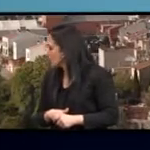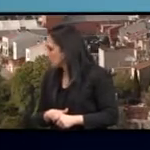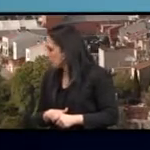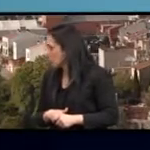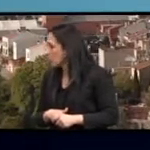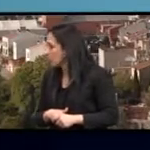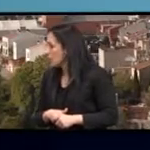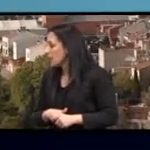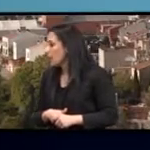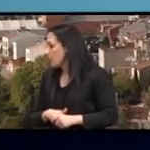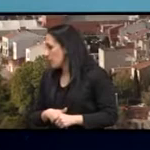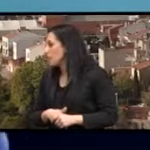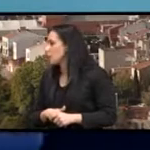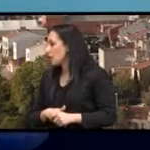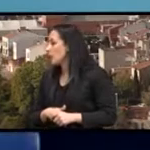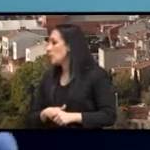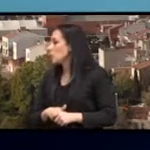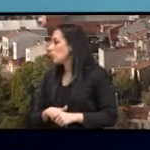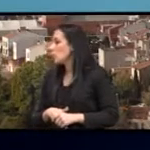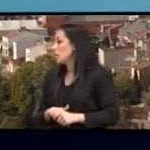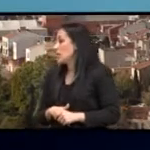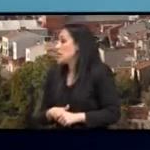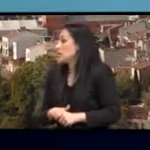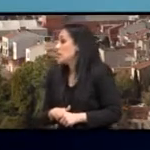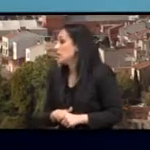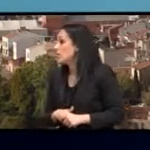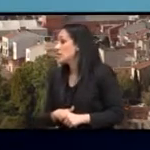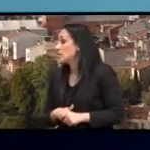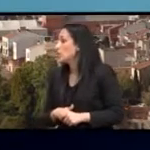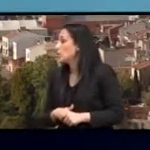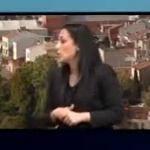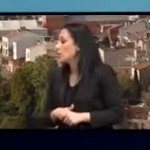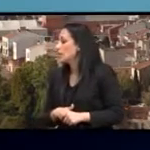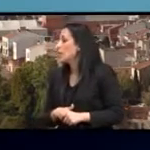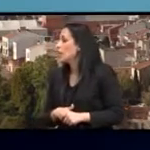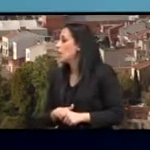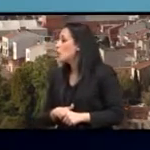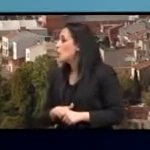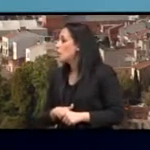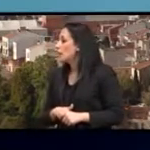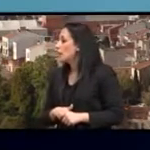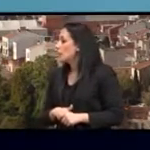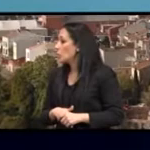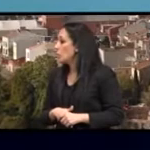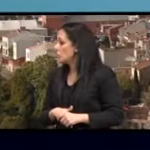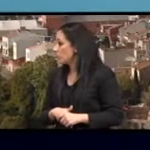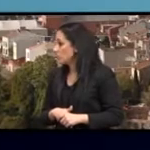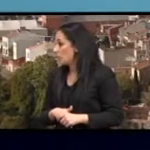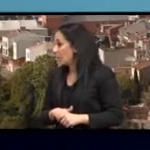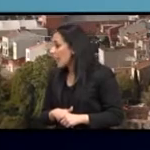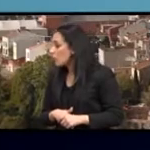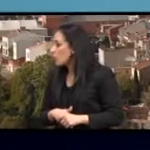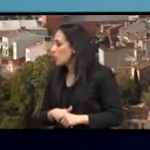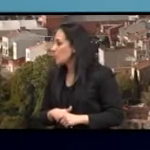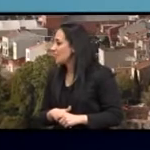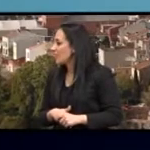poder accedir a tot arreu. Reclamem això i que gràcies a la llei de dependència potser ens seria molt més fàcil,